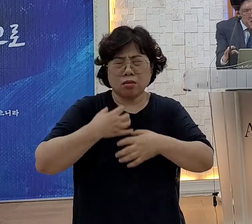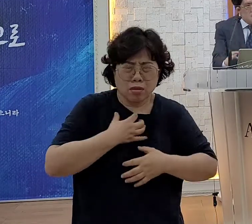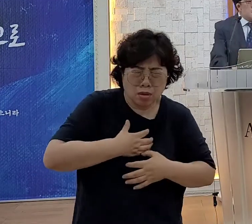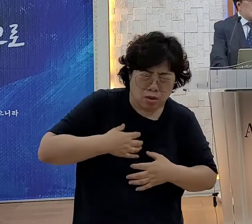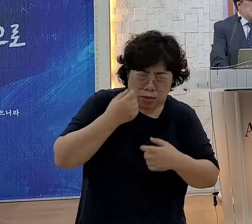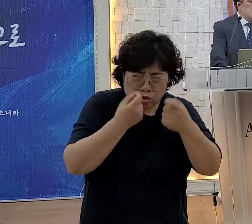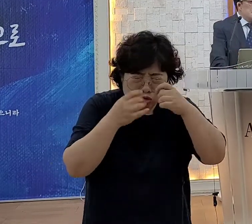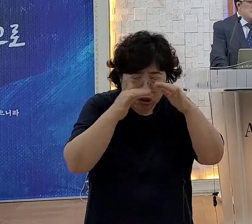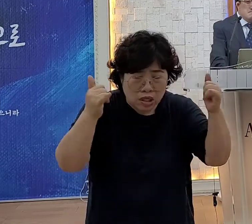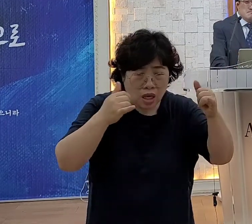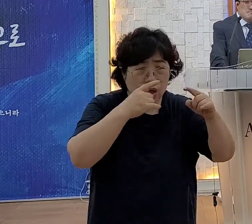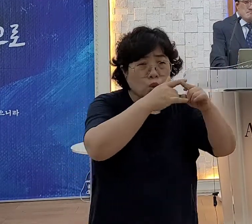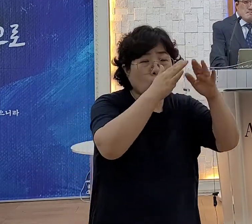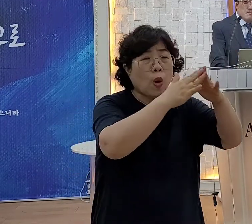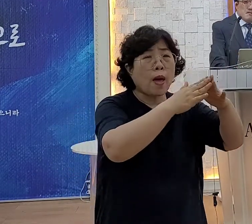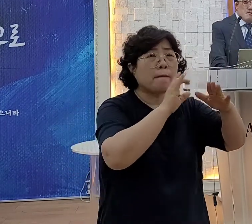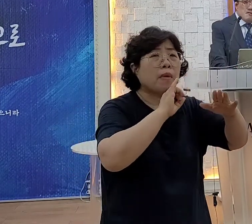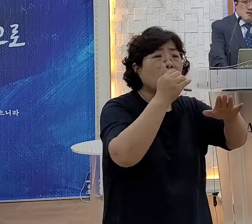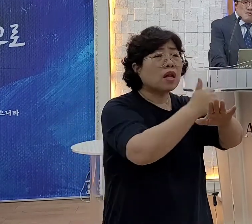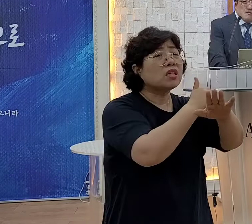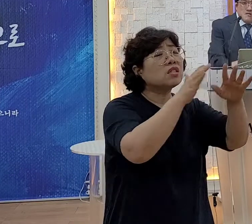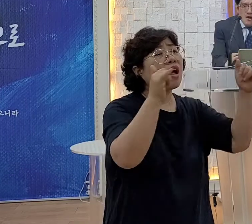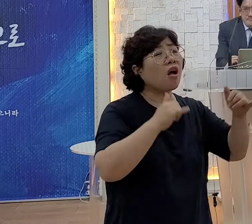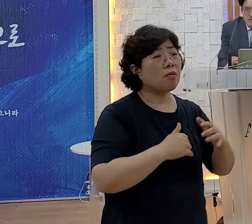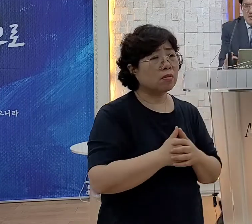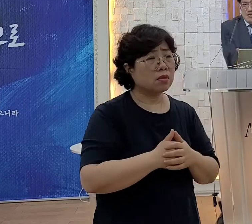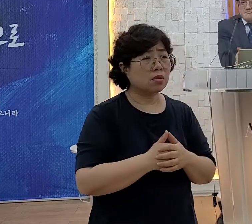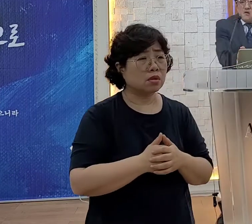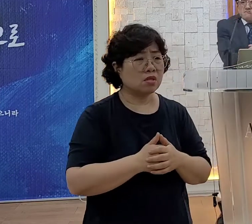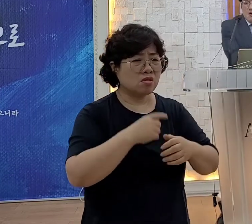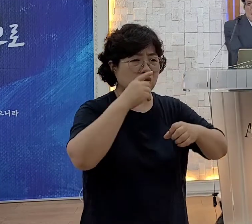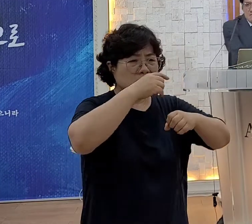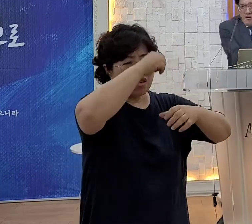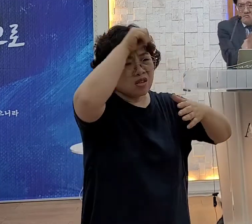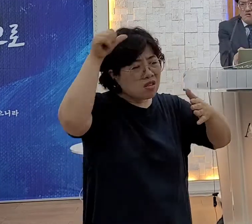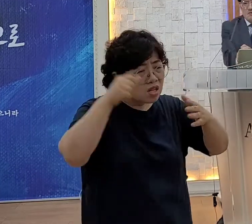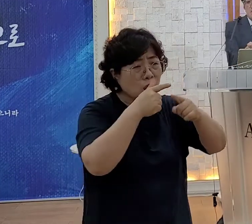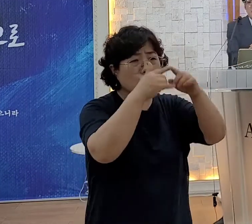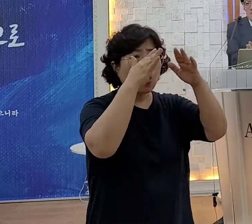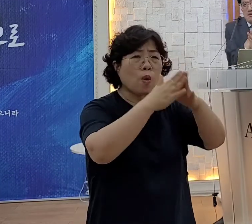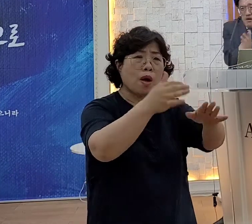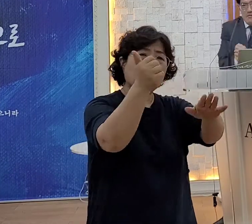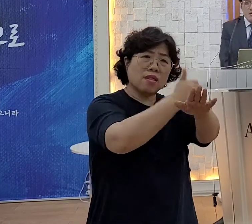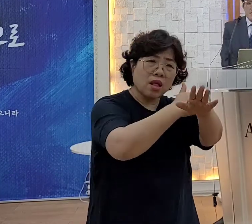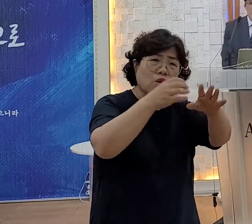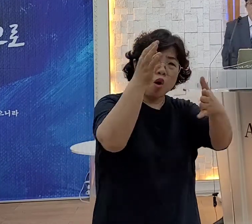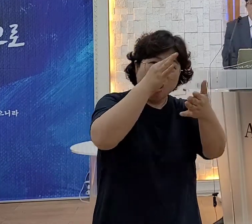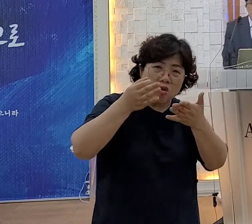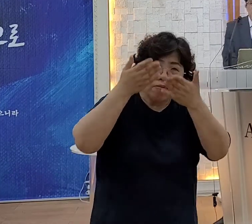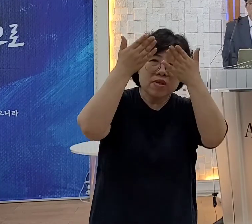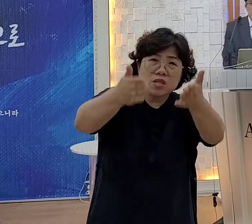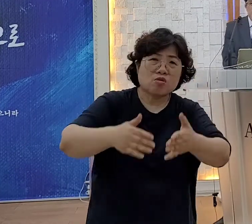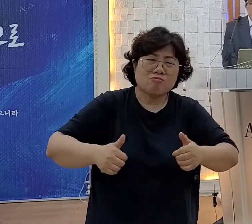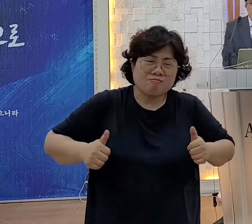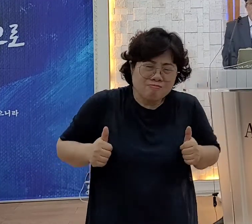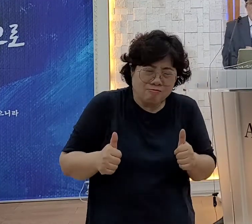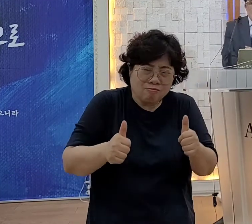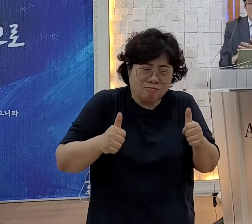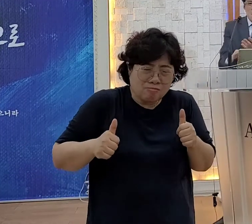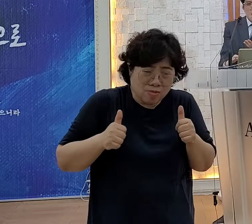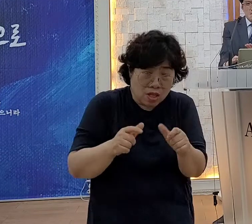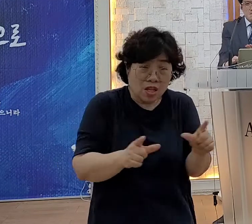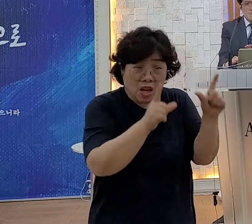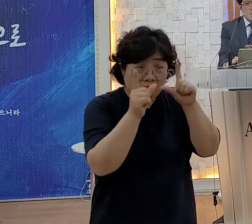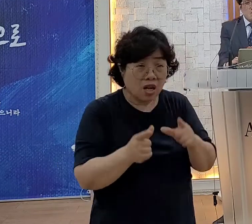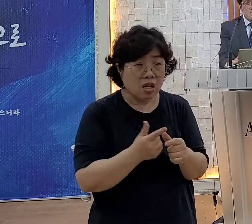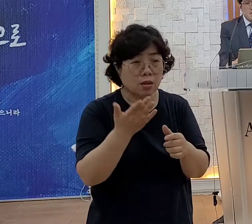교회 안에 있는 사람. 아니 쇠가 빠지게 이 매주 와가지고 말이죠. 헌금도 얼마나 많이 합니까?